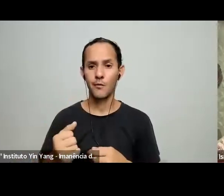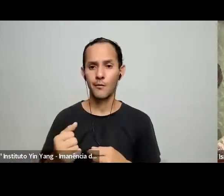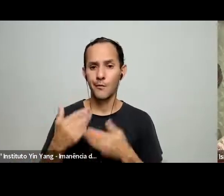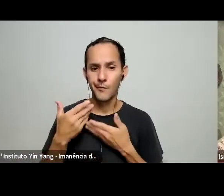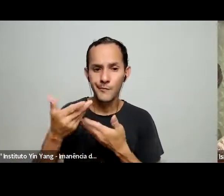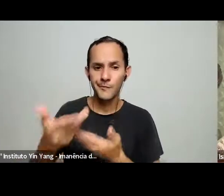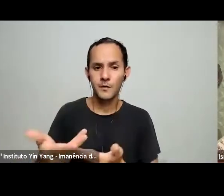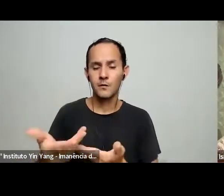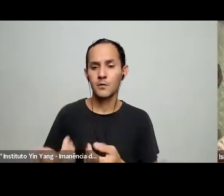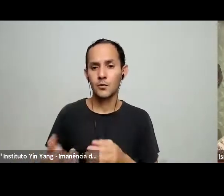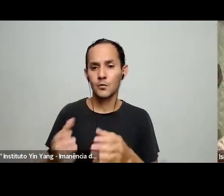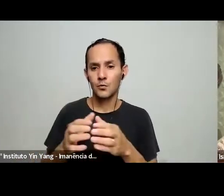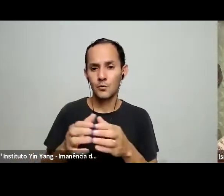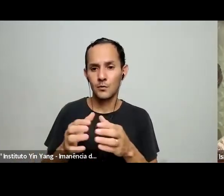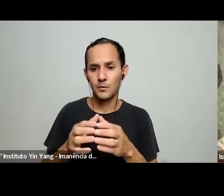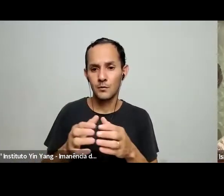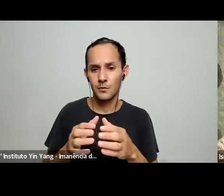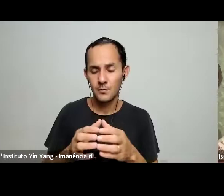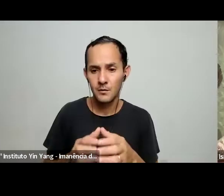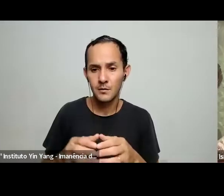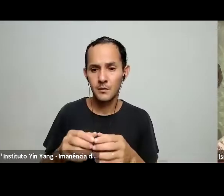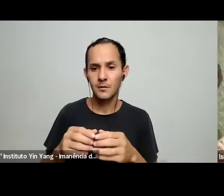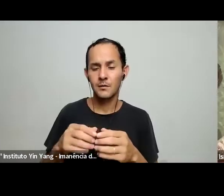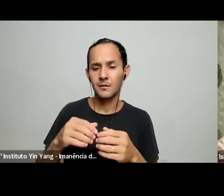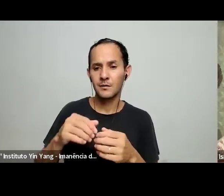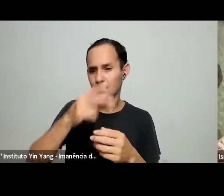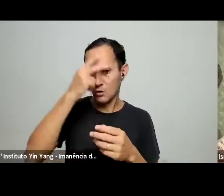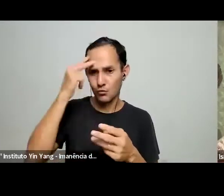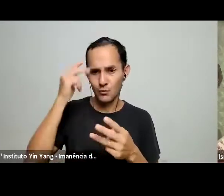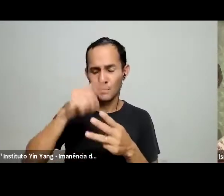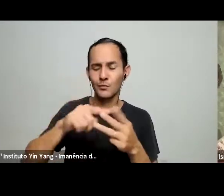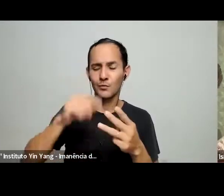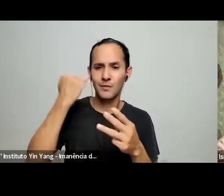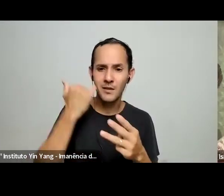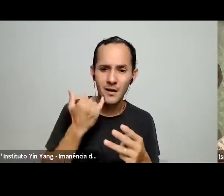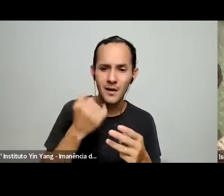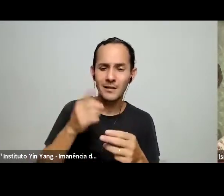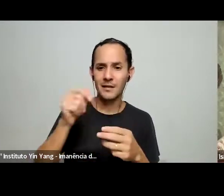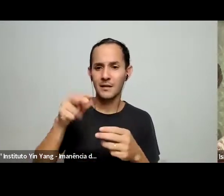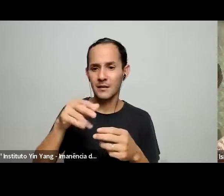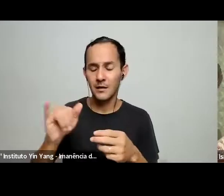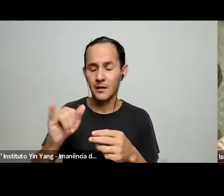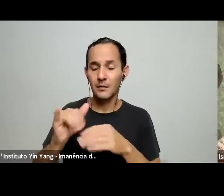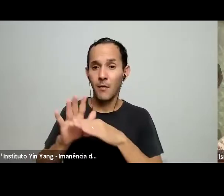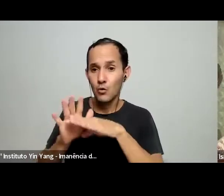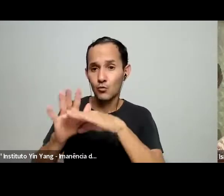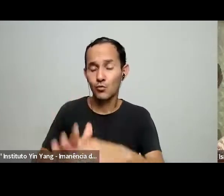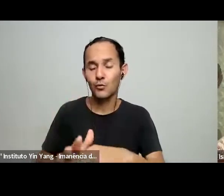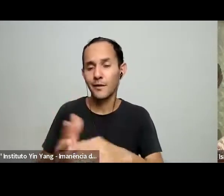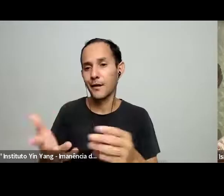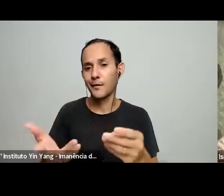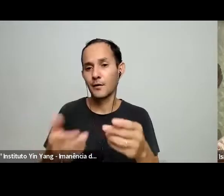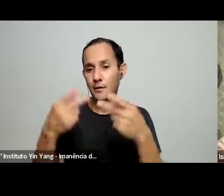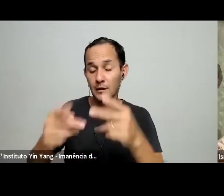o convite da Fran Hellinger, da Fanny Lore, do Inácio, da Daniele, para ajudar nesse, digamos assim,